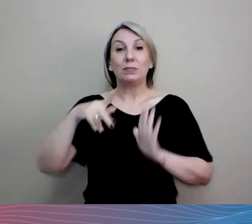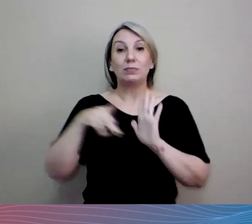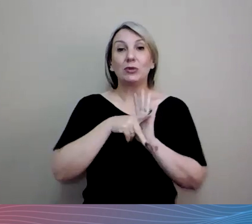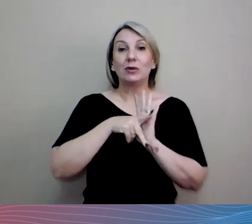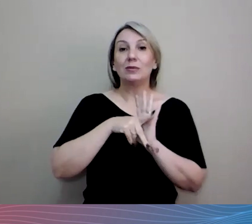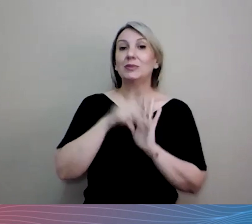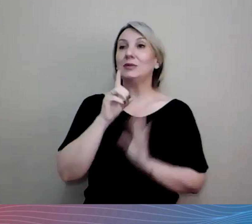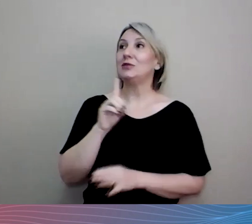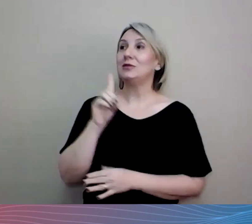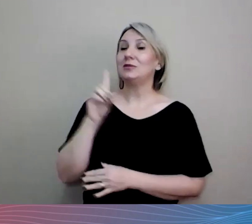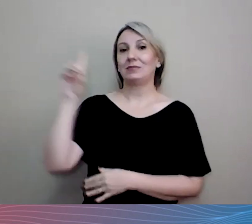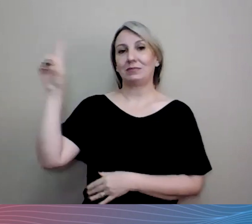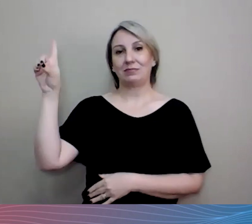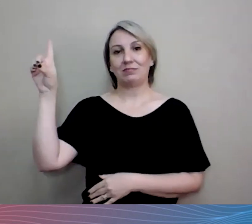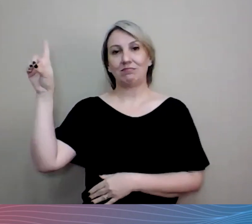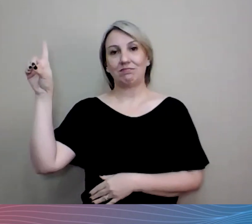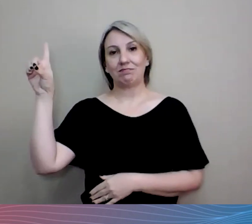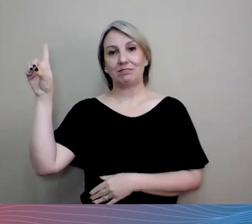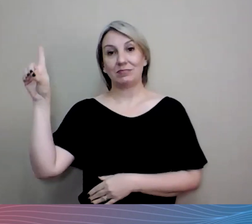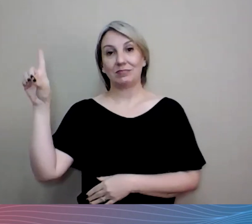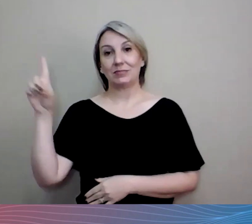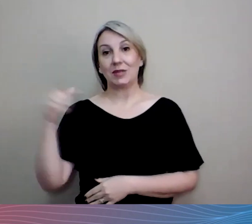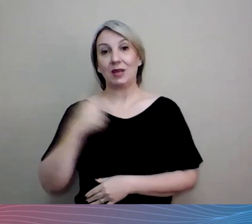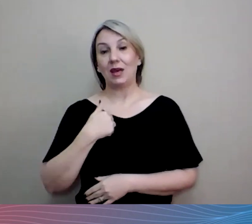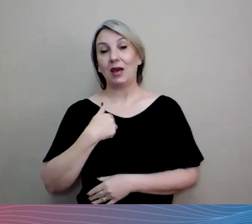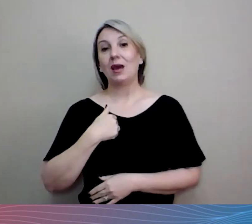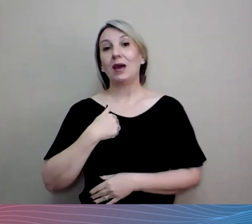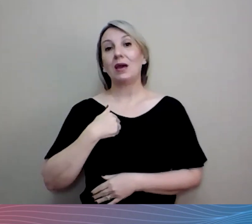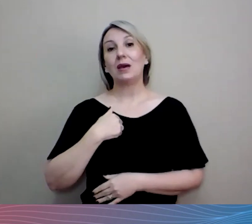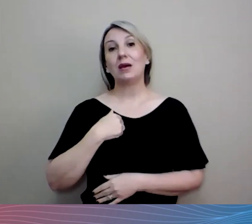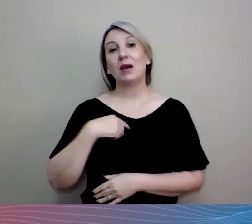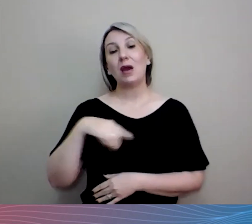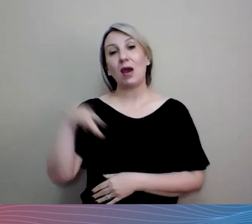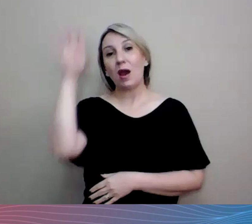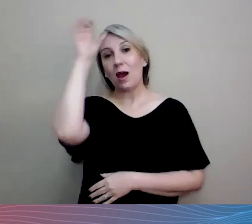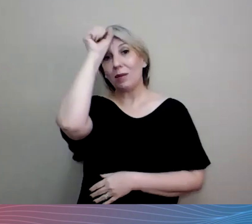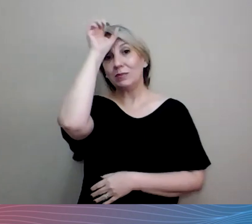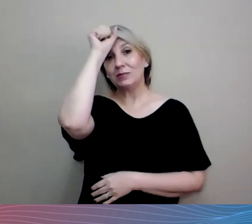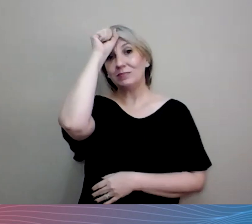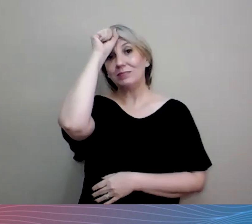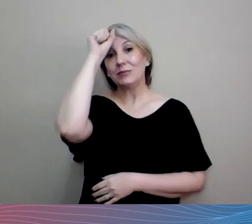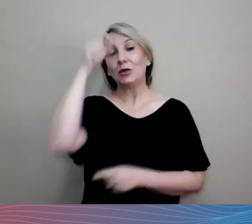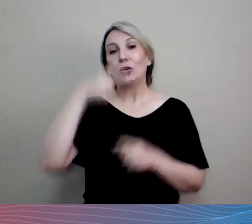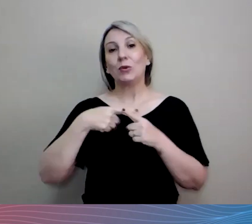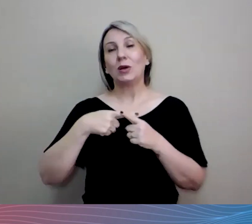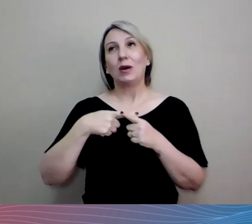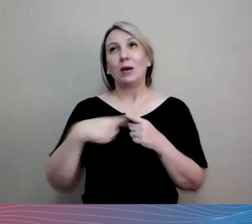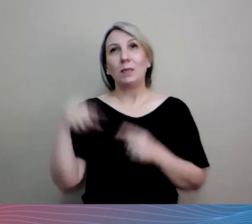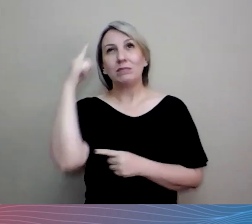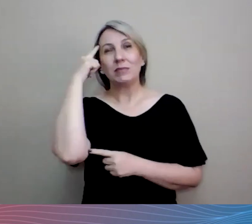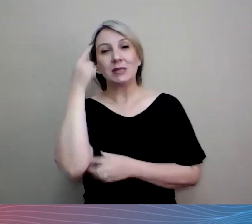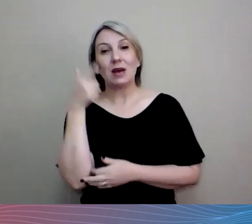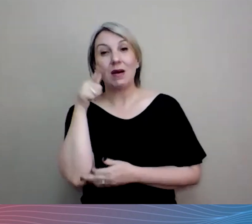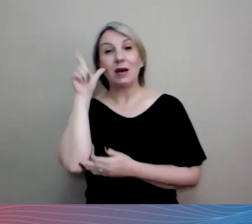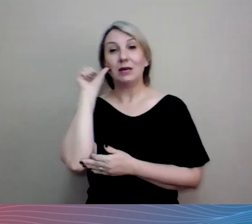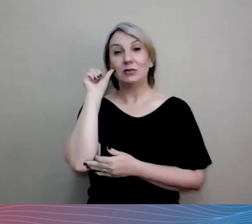mais uma lição que eu aprendi, porque eu achava que a igreja é um pouco menor que Cristo. Então, né, Deus vai encher